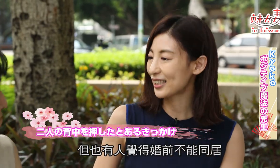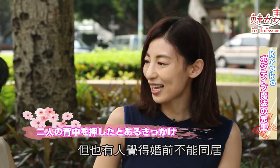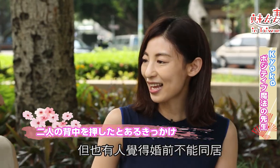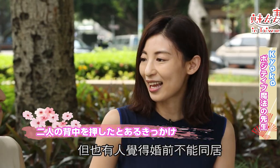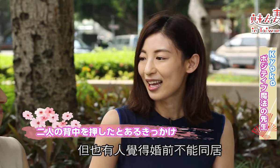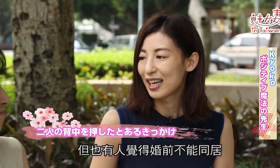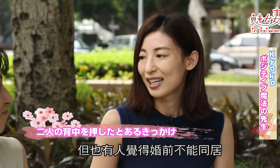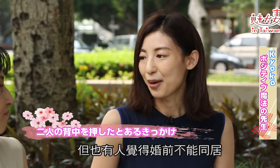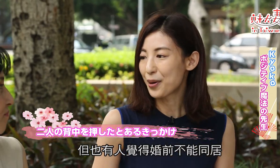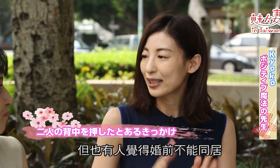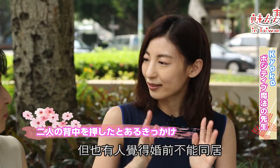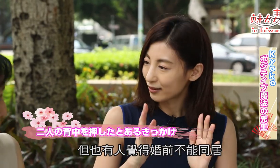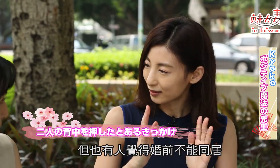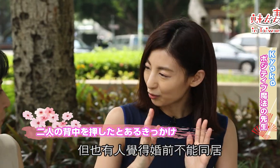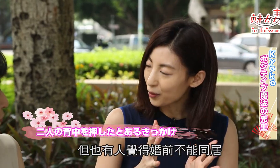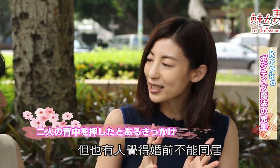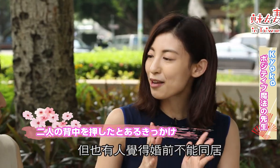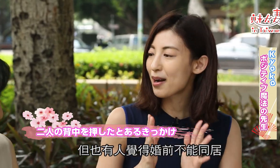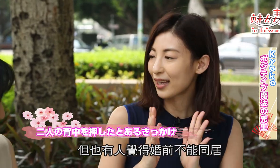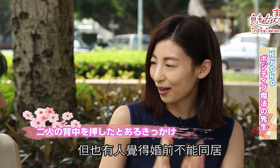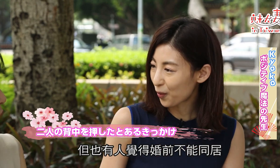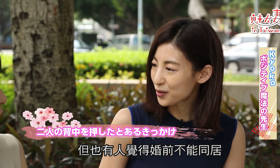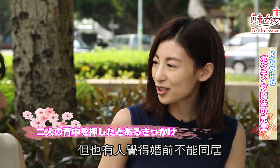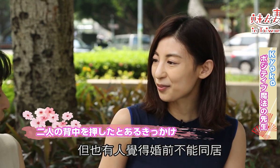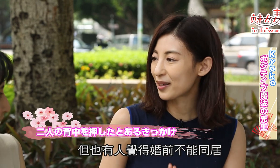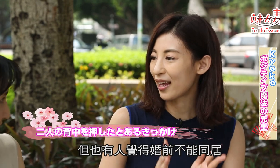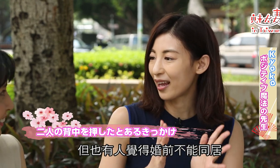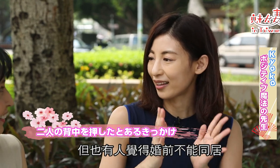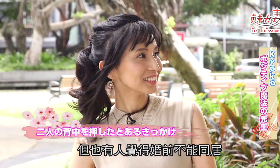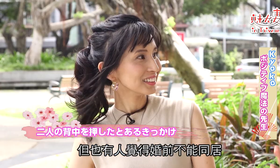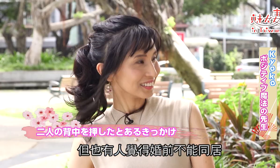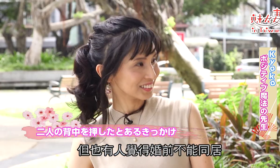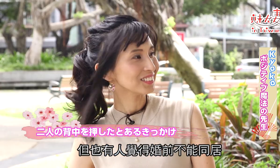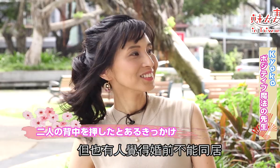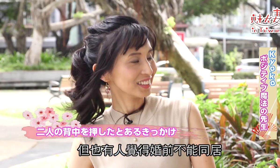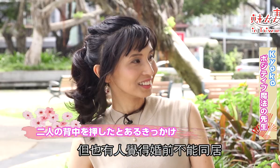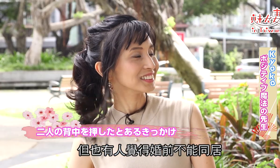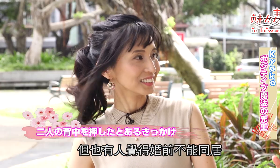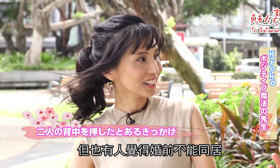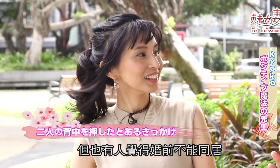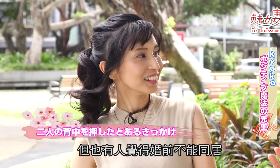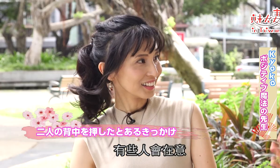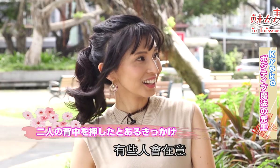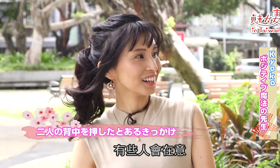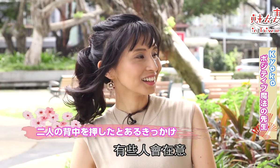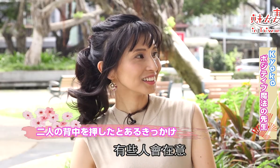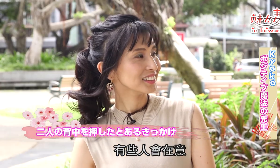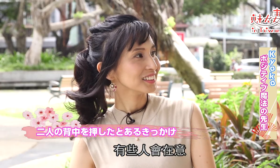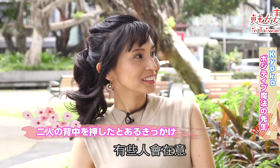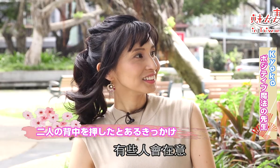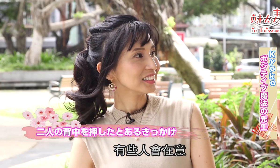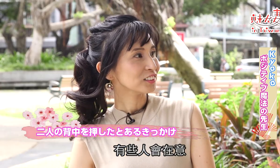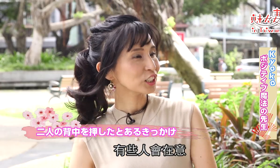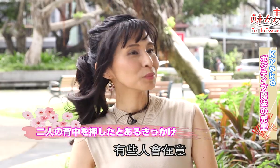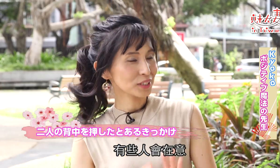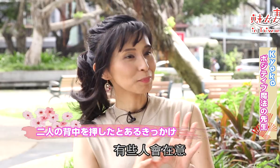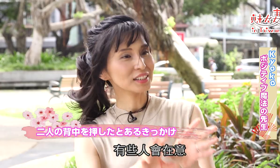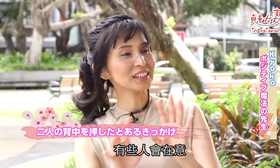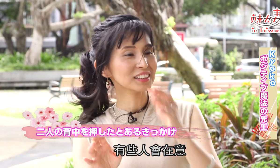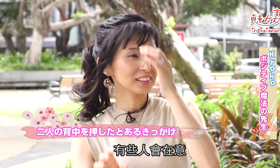うん、やっぱり同棲は結婚するまでダメよみたいな考えの方もやっぱいらっしゃって、 ね、はい、やっぱいらっしゃって、